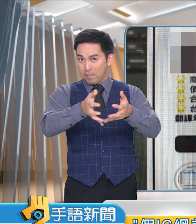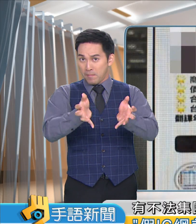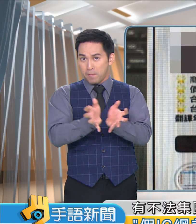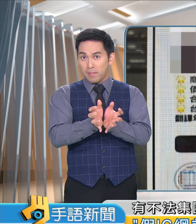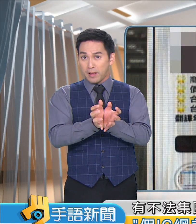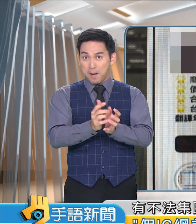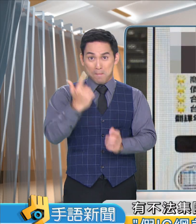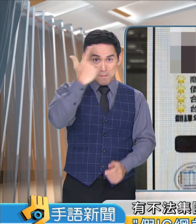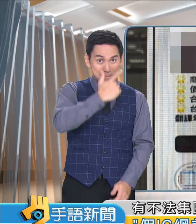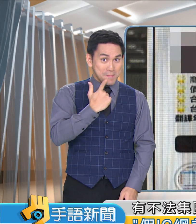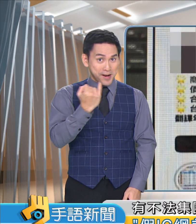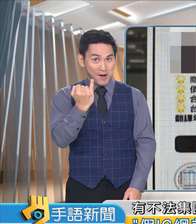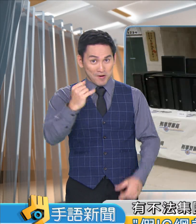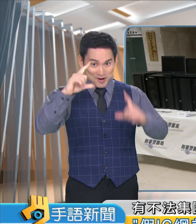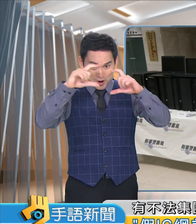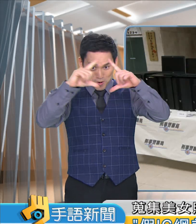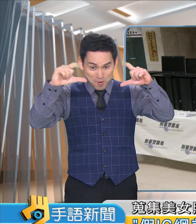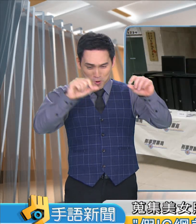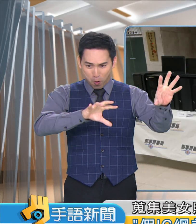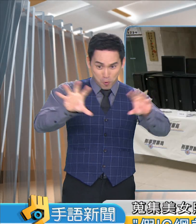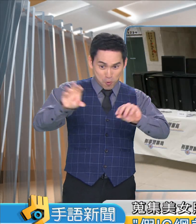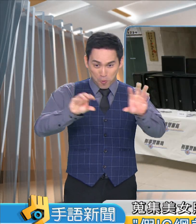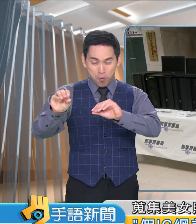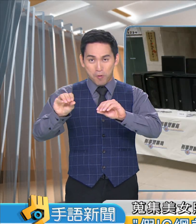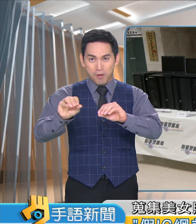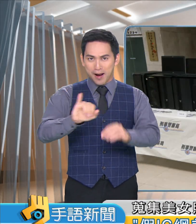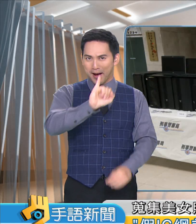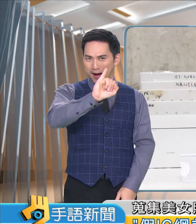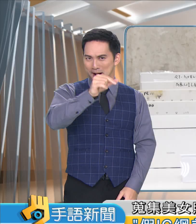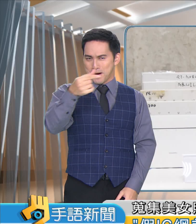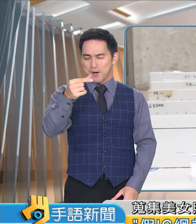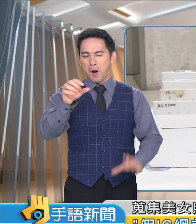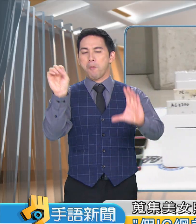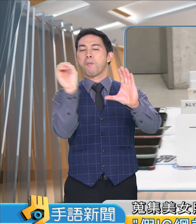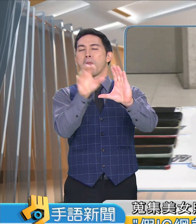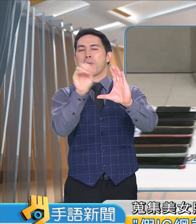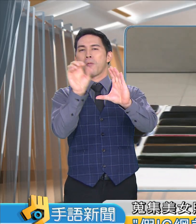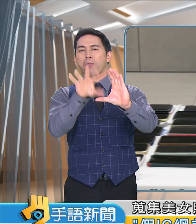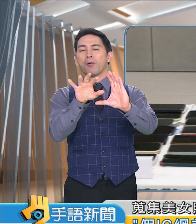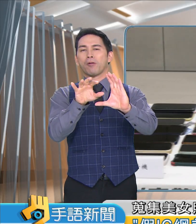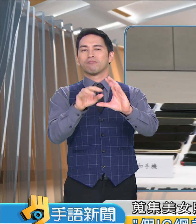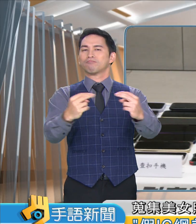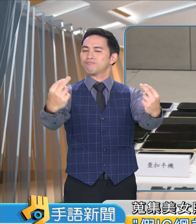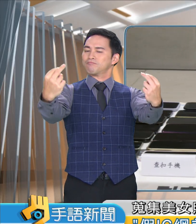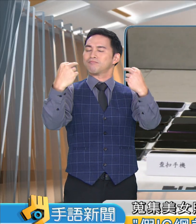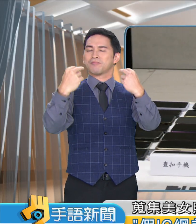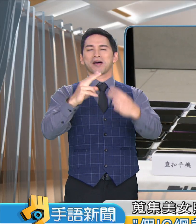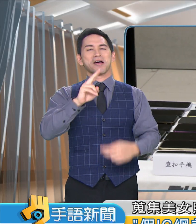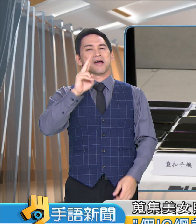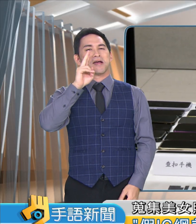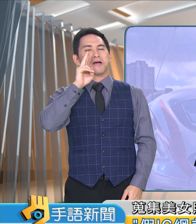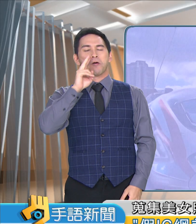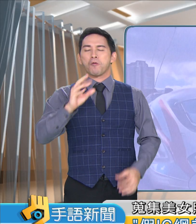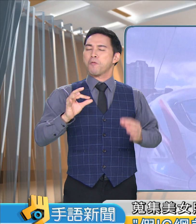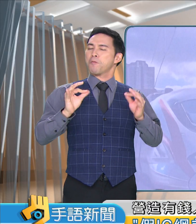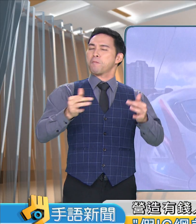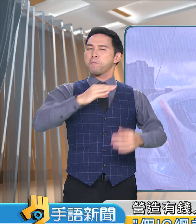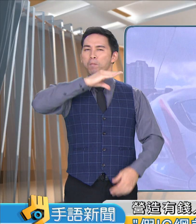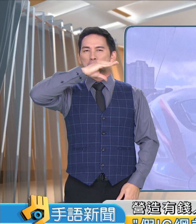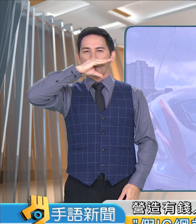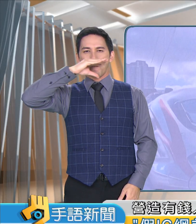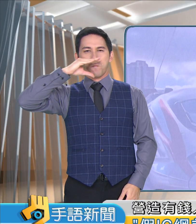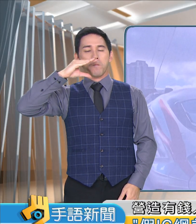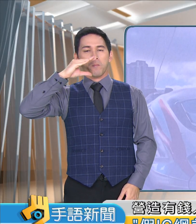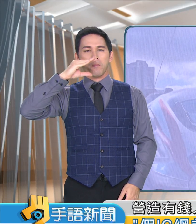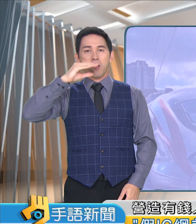有不法集团搜集美女的照片来经营假的 IG 账号，营造有钱人的